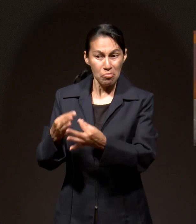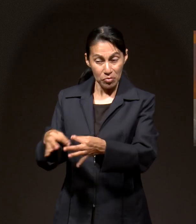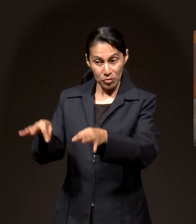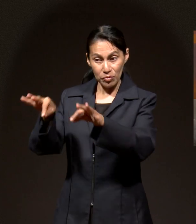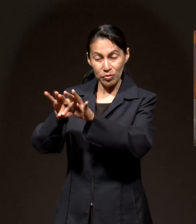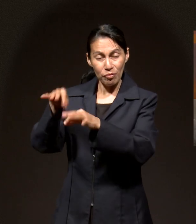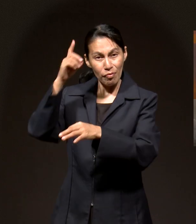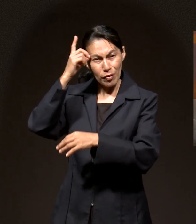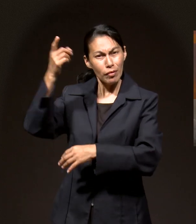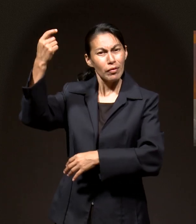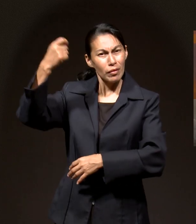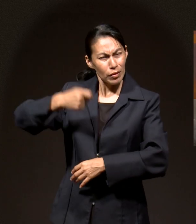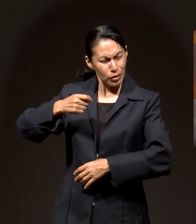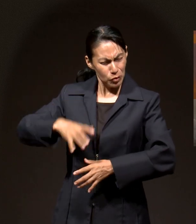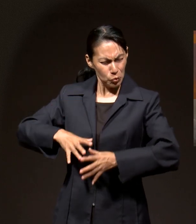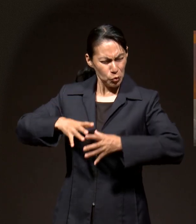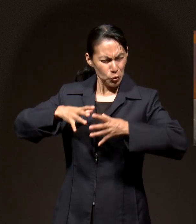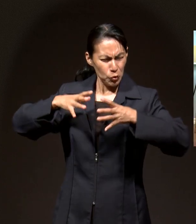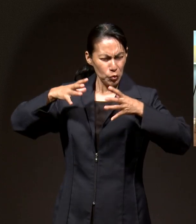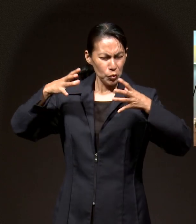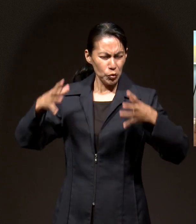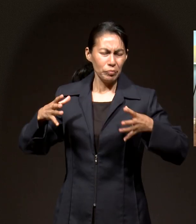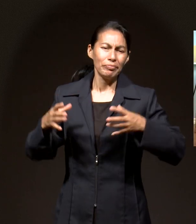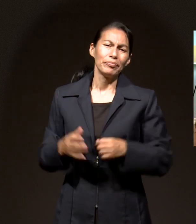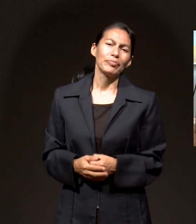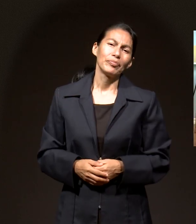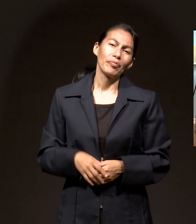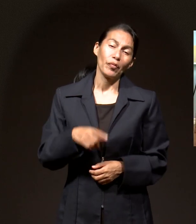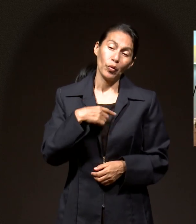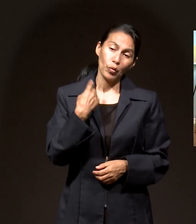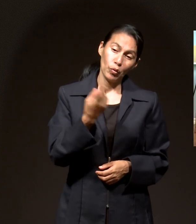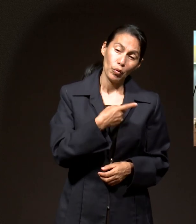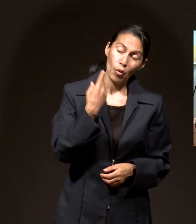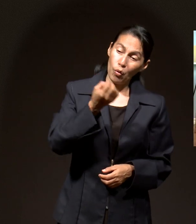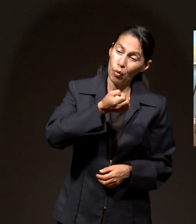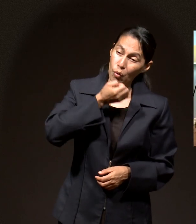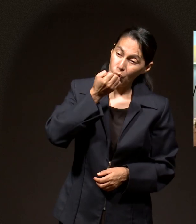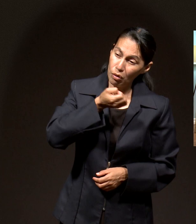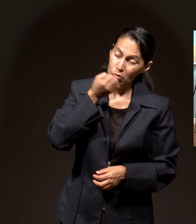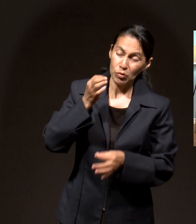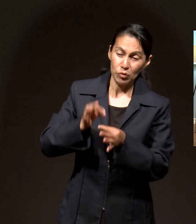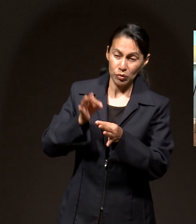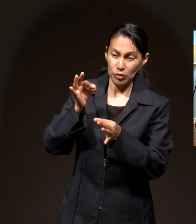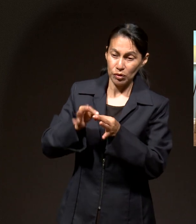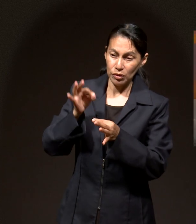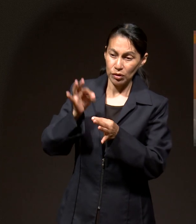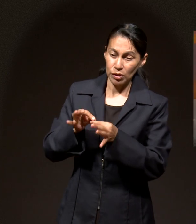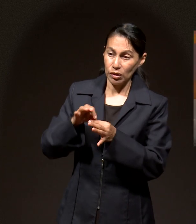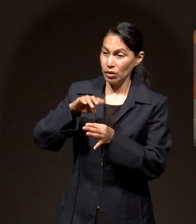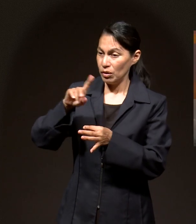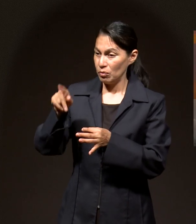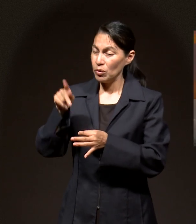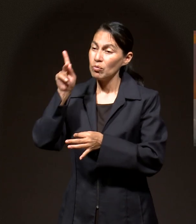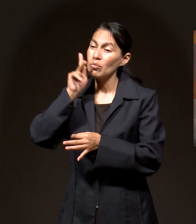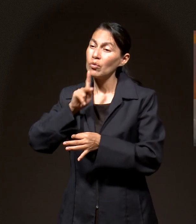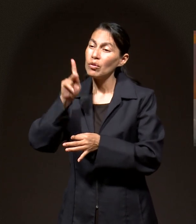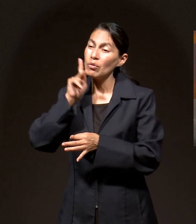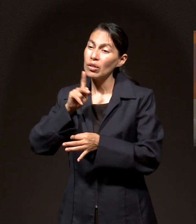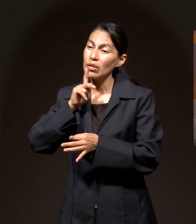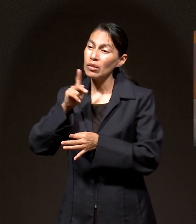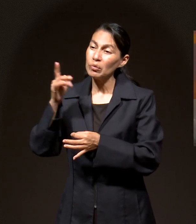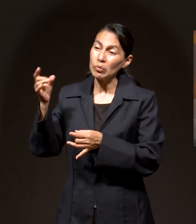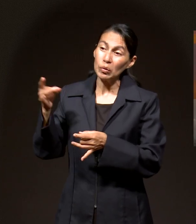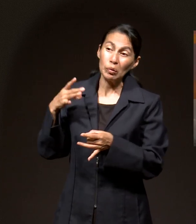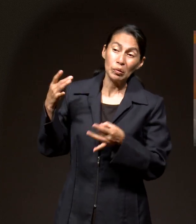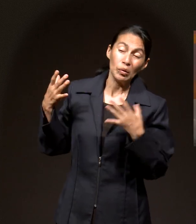es insignificante, menos en el día de hoy. Entonces, cuando oramos así, la oración nos prepara también para cuando lleguen las pruebas que son inevitables